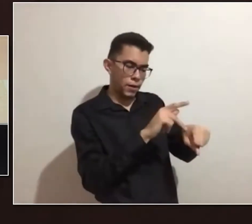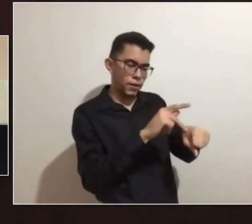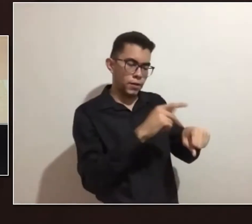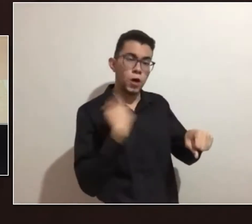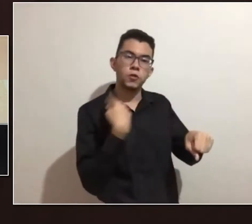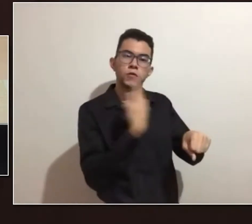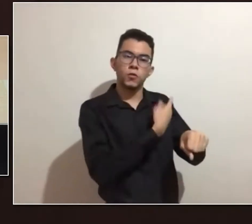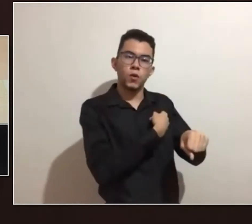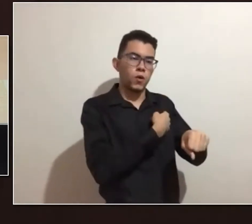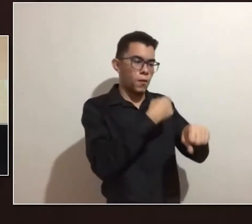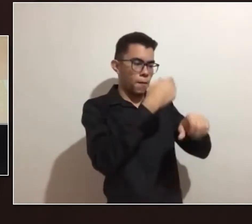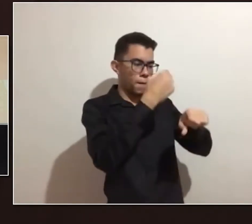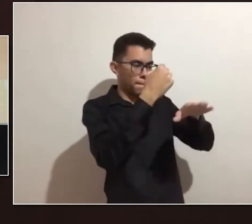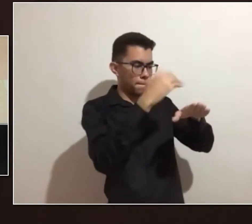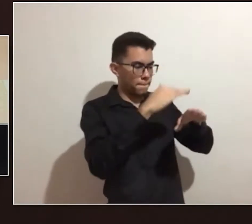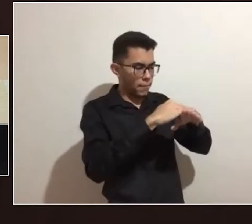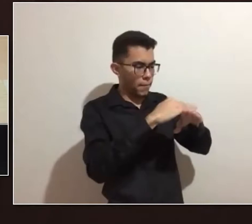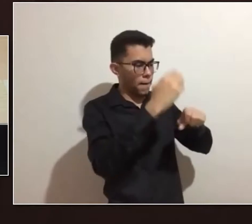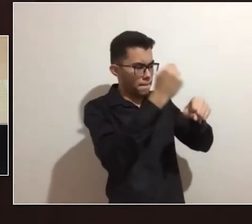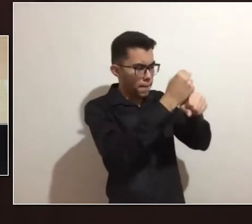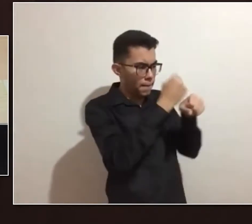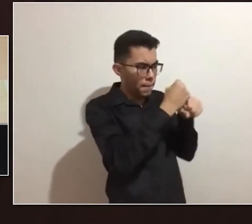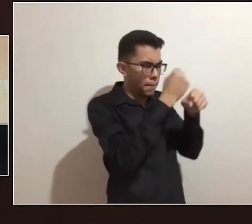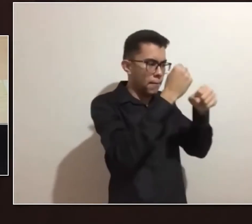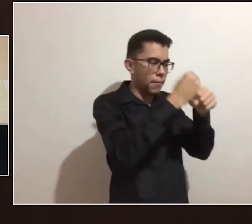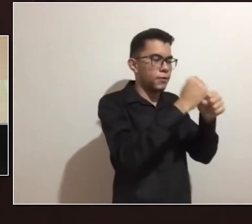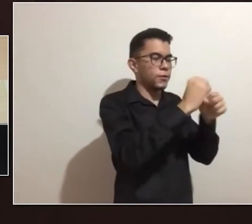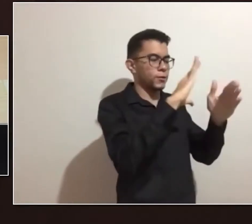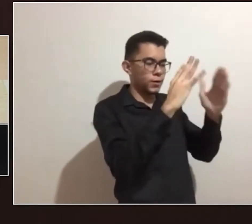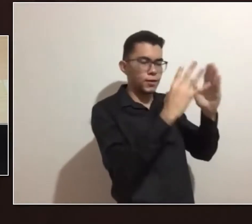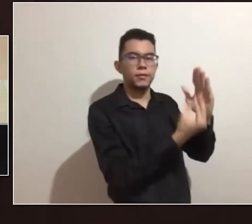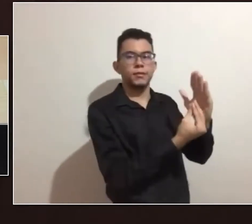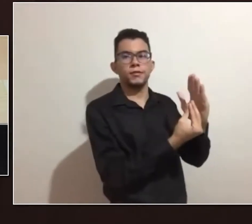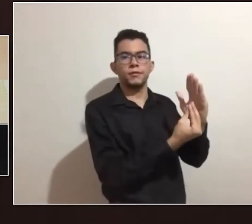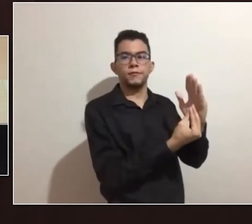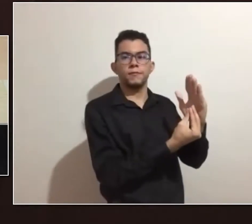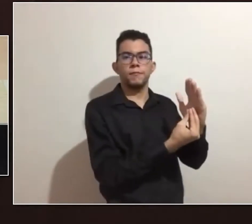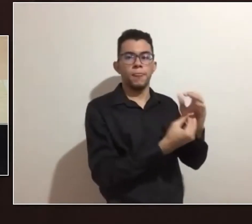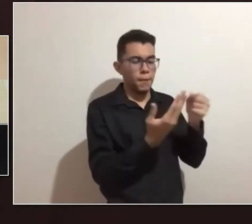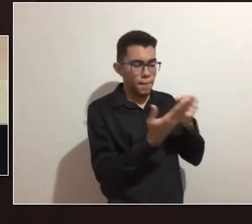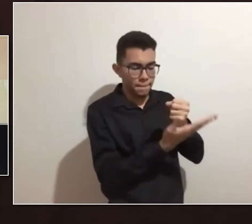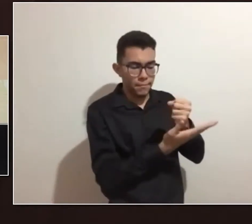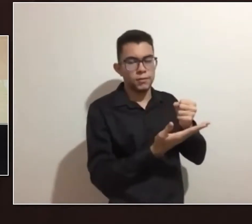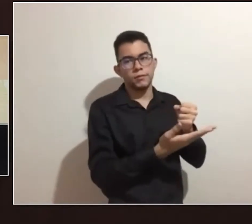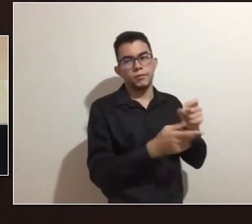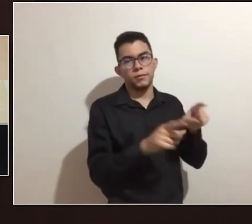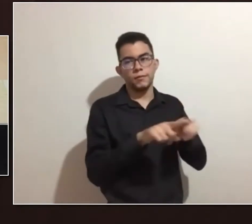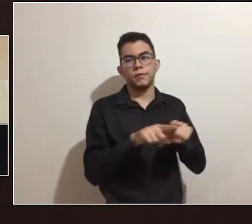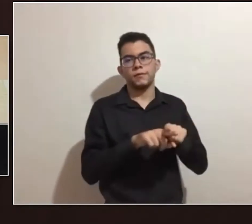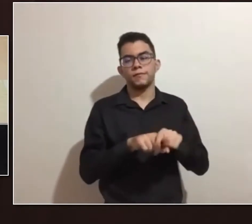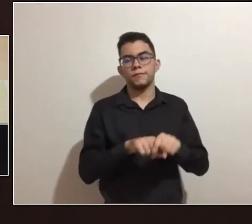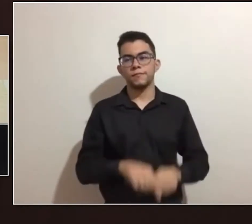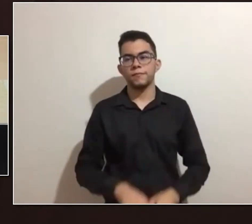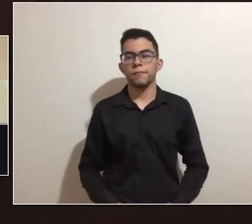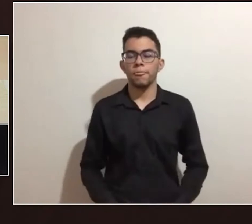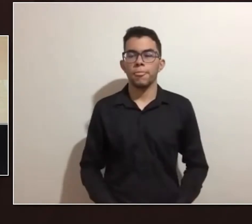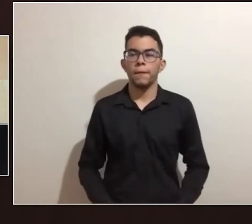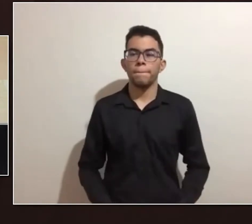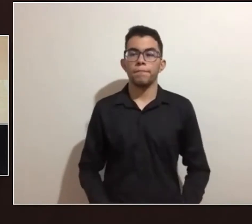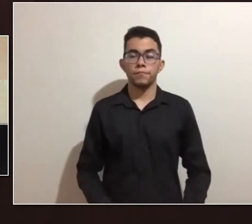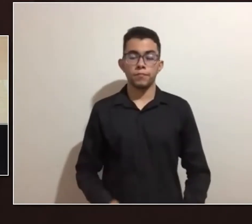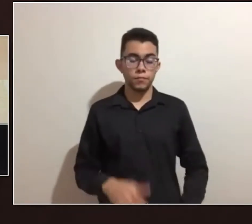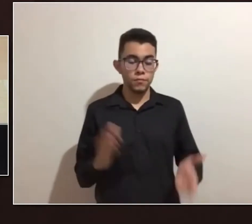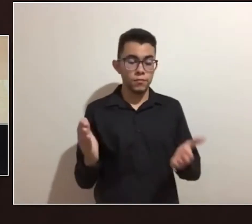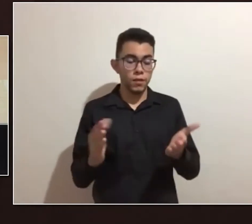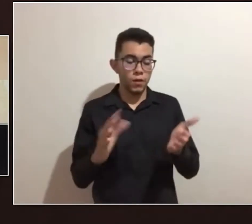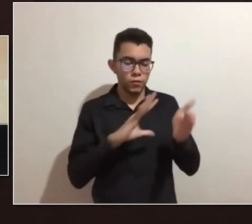Cristo fez e faz de tudo pela igreja. Irmãos, vejam como o Senhor ama a igreja. Por isso que a igreja é desejável.